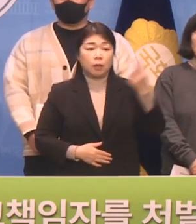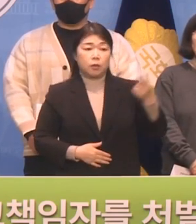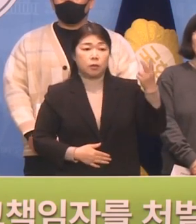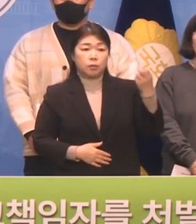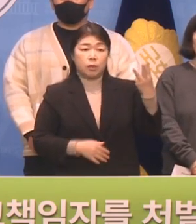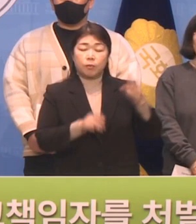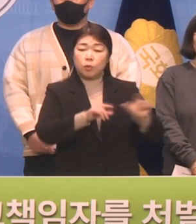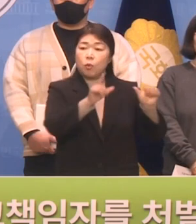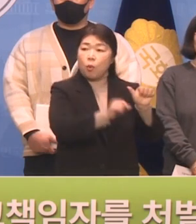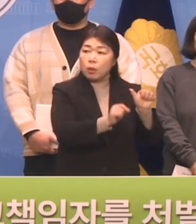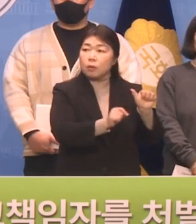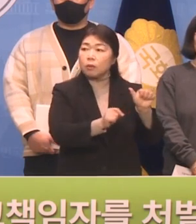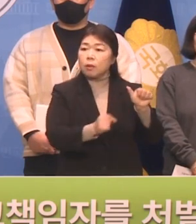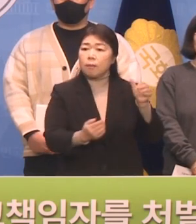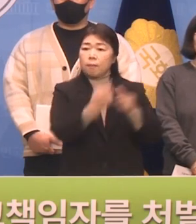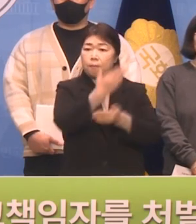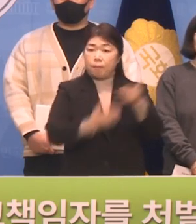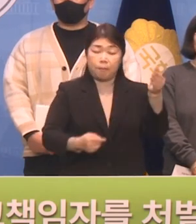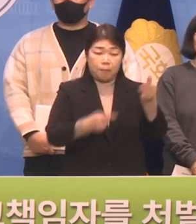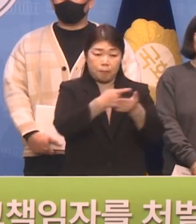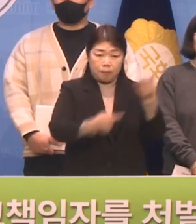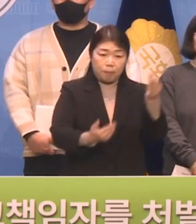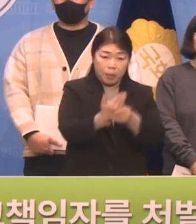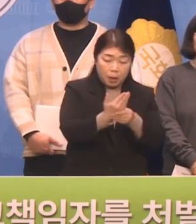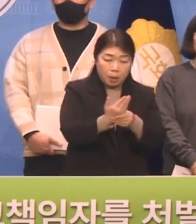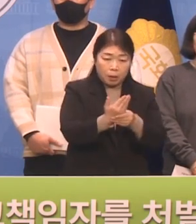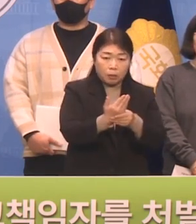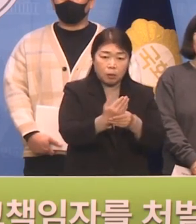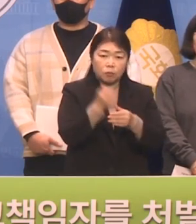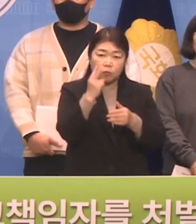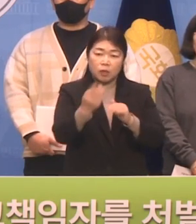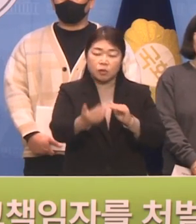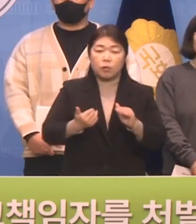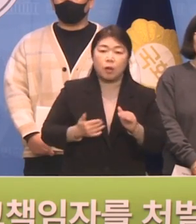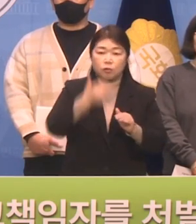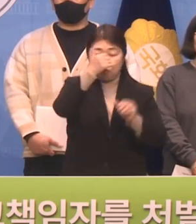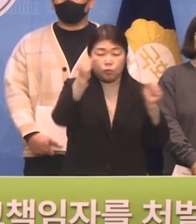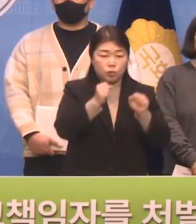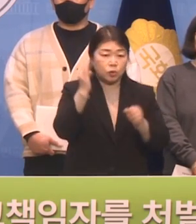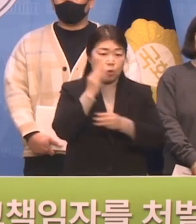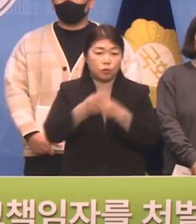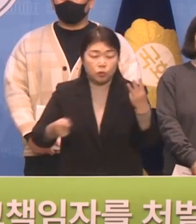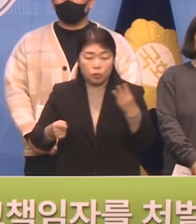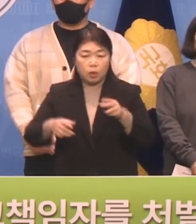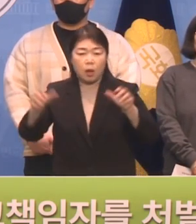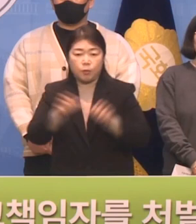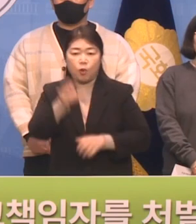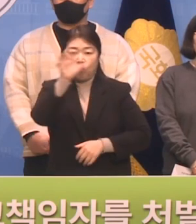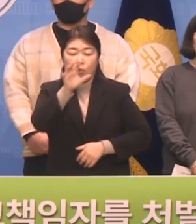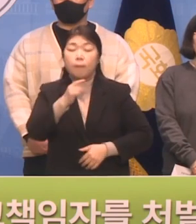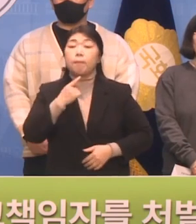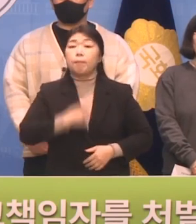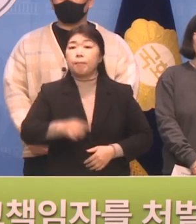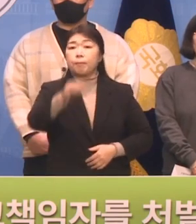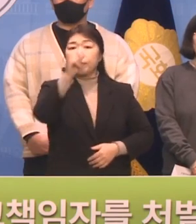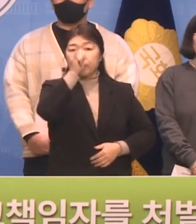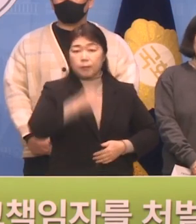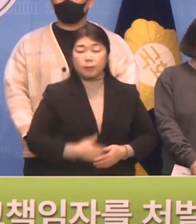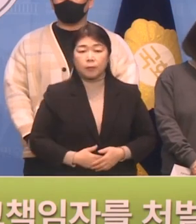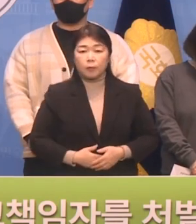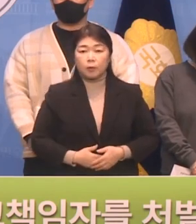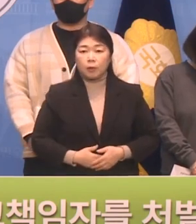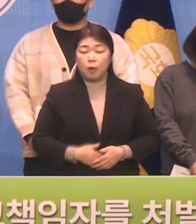2023년 5월에는 즉 참사 발생 두 달 전에는 충청북도와 청주시 합동훈련이 있었고